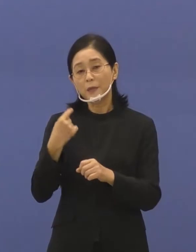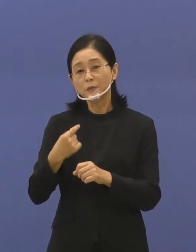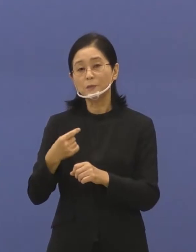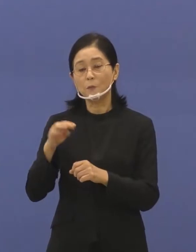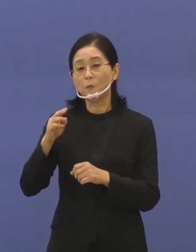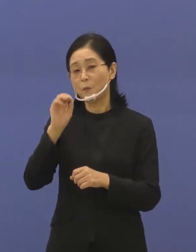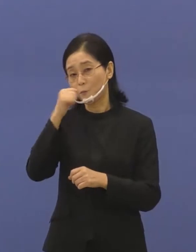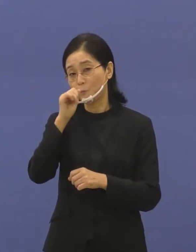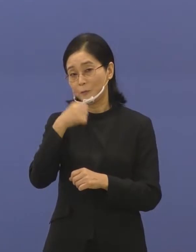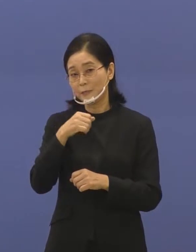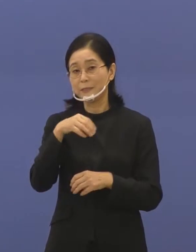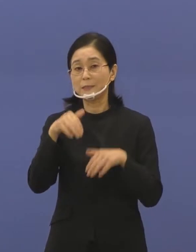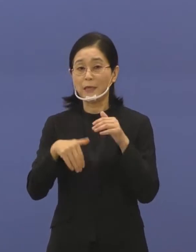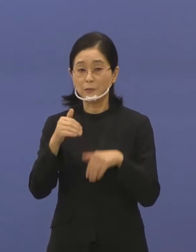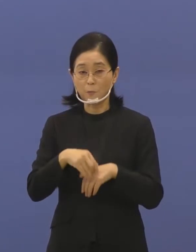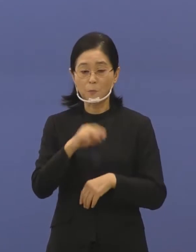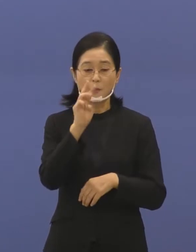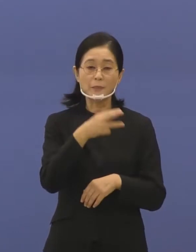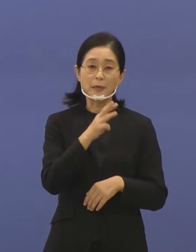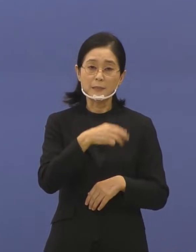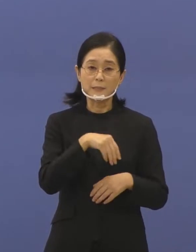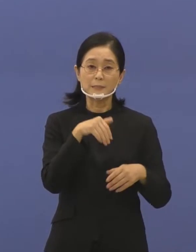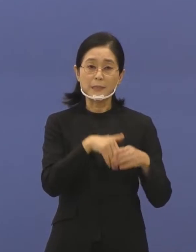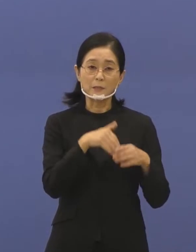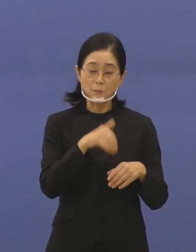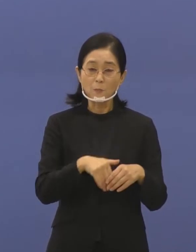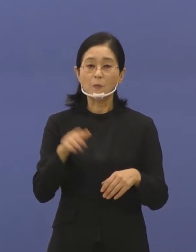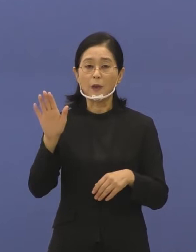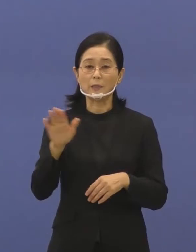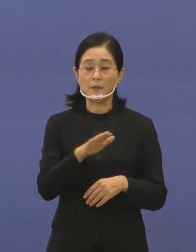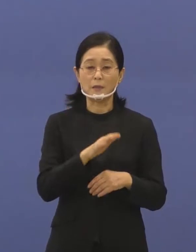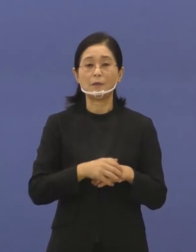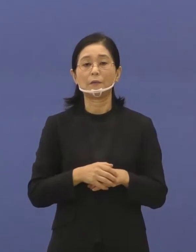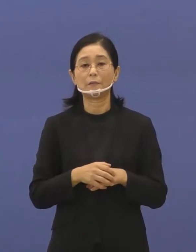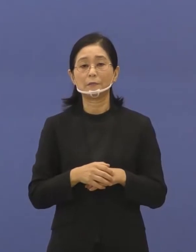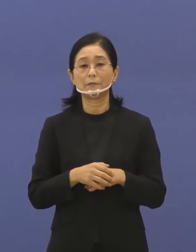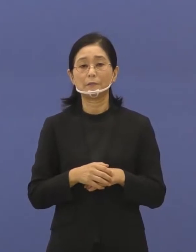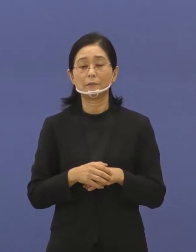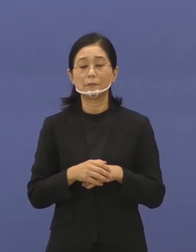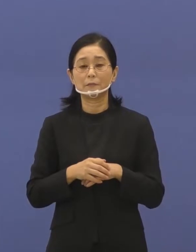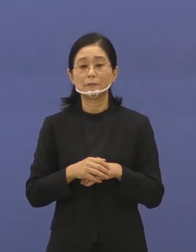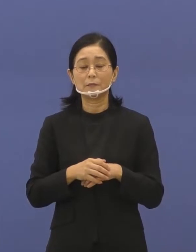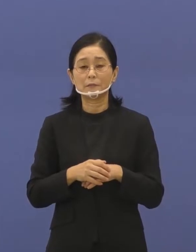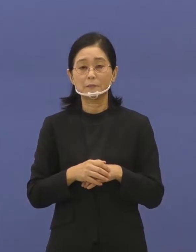あったんだと思いますけれども、選挙結果で一見、